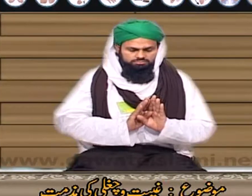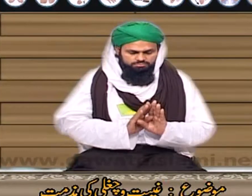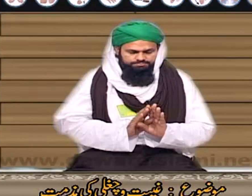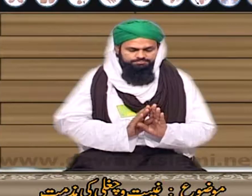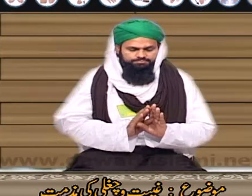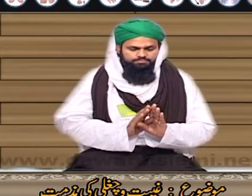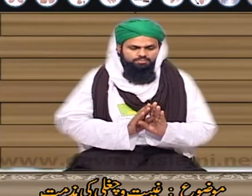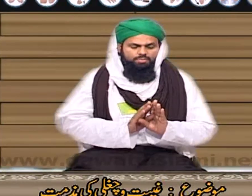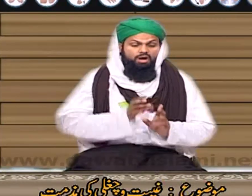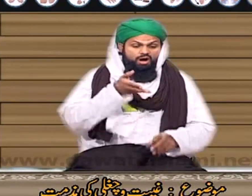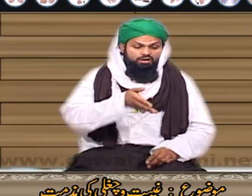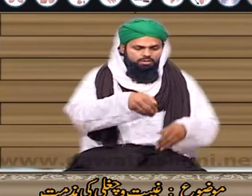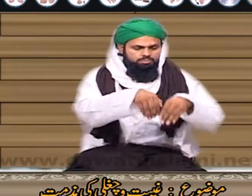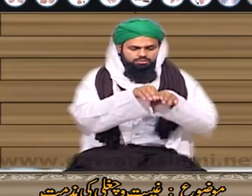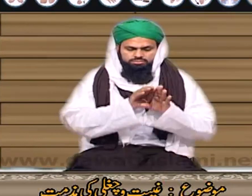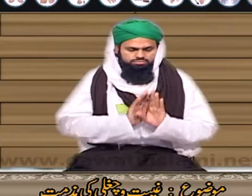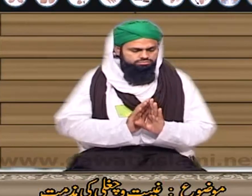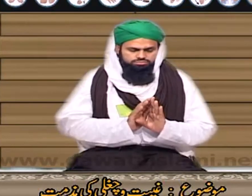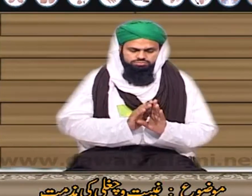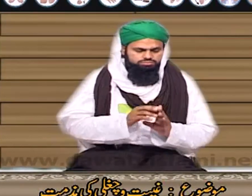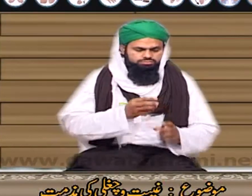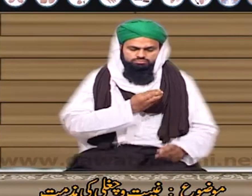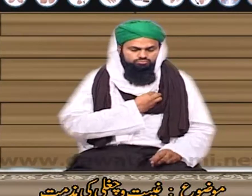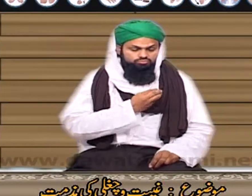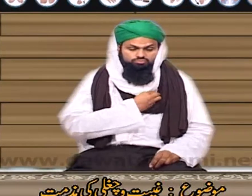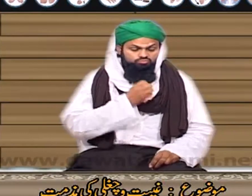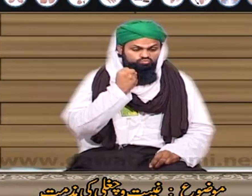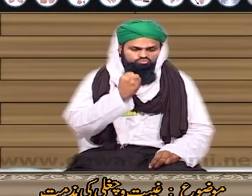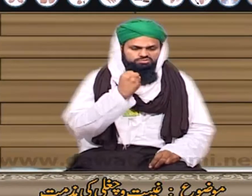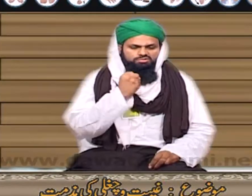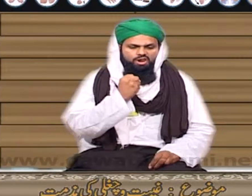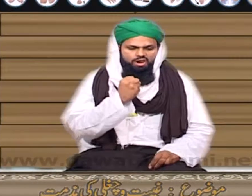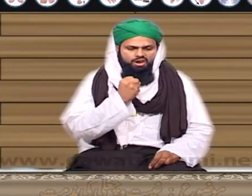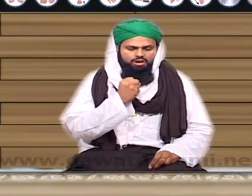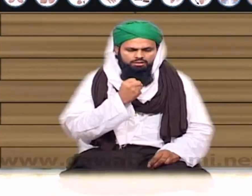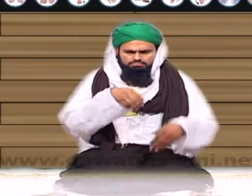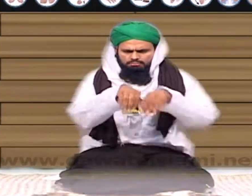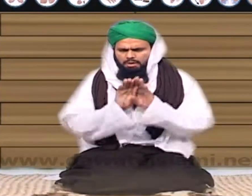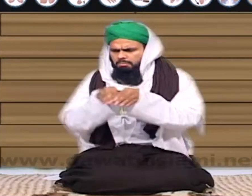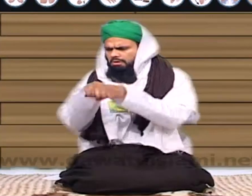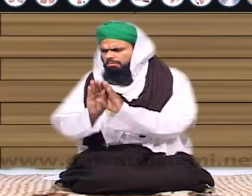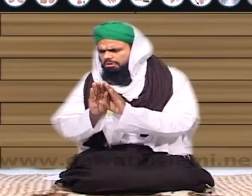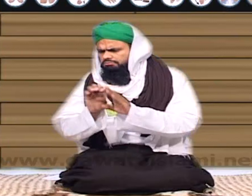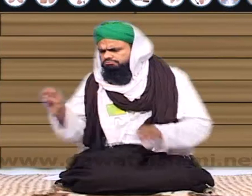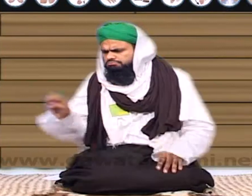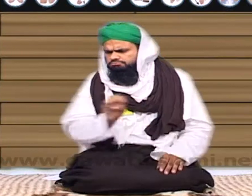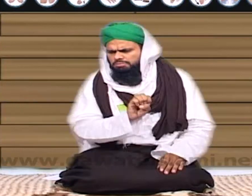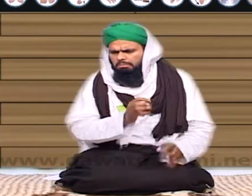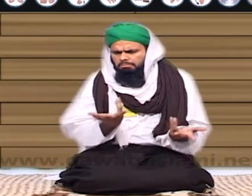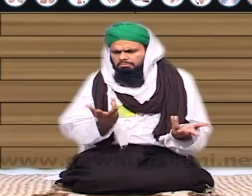کا پیریڈ آتا ہے، قبر کا مرحلہ آتا ہے، اور قبر کا مرحلہ بظاہر تو ہمیں کچھ بھی نظر نہیں